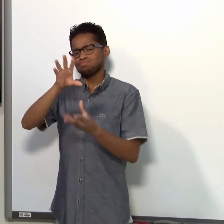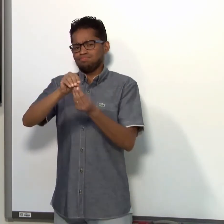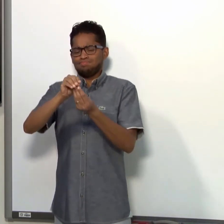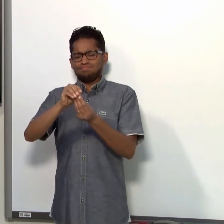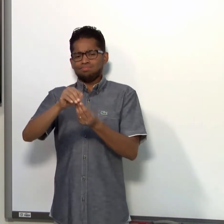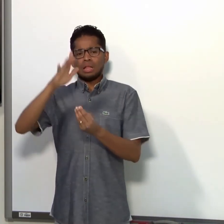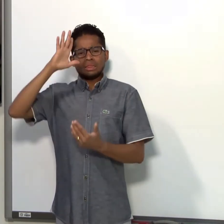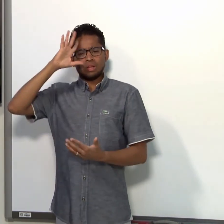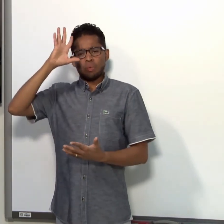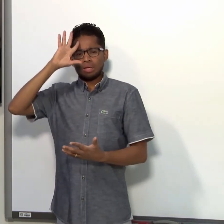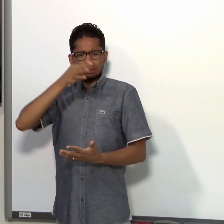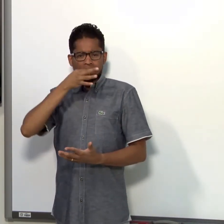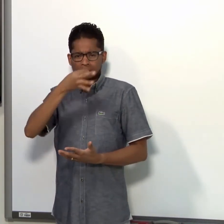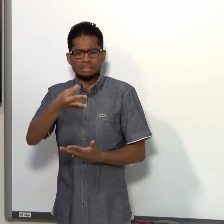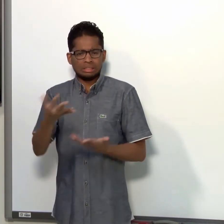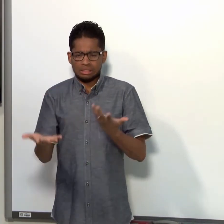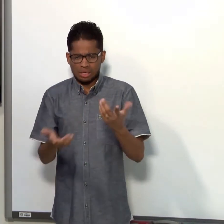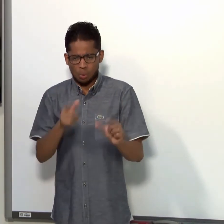Resumindo, a teoria crítica.